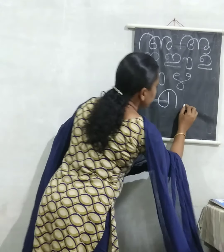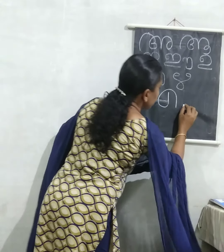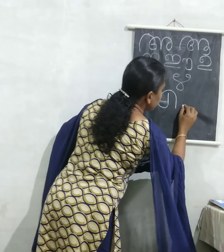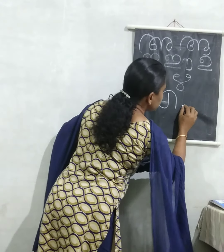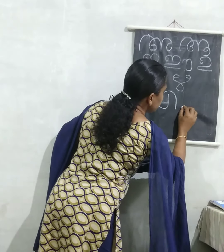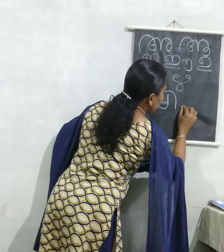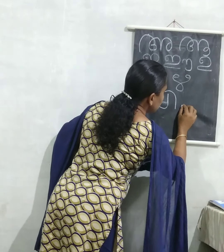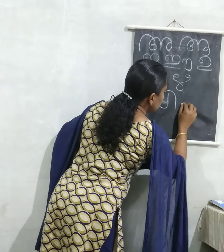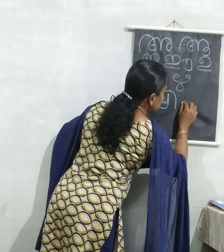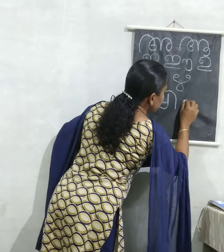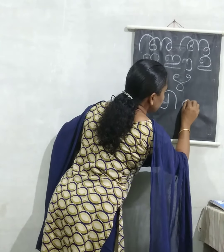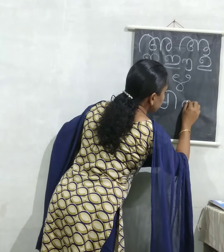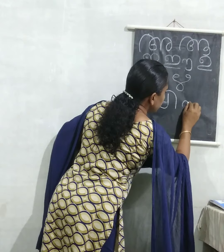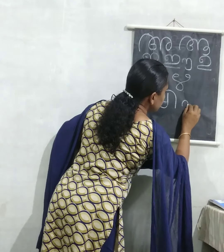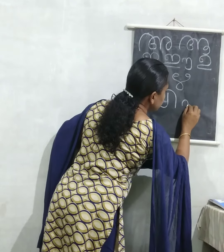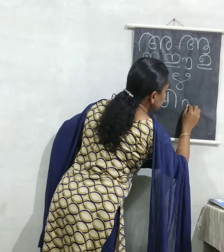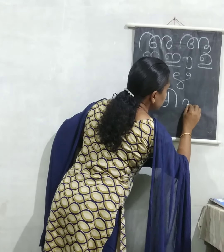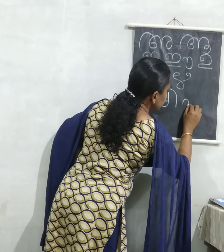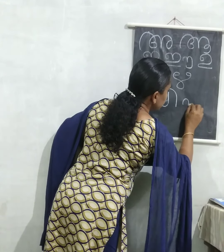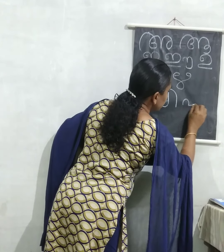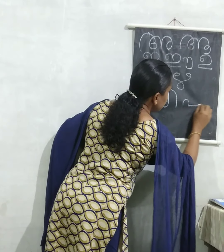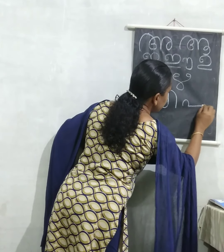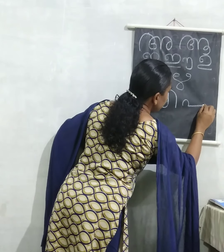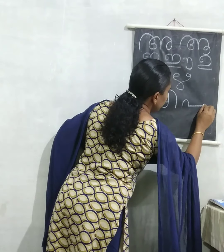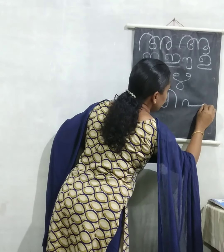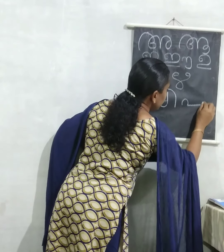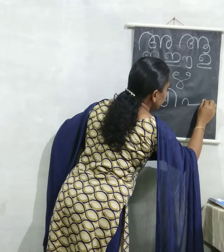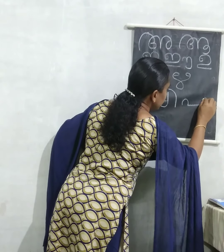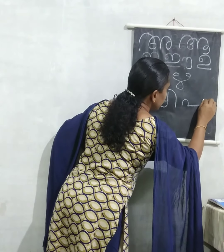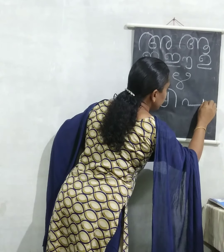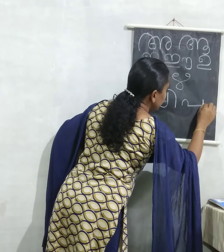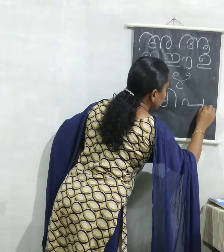എന്നുള്ള അക്ഷരാണ് കേട്ടോ നമ്മൾ ഇന്ന് പഠിക്കുന്നത്. ഏതാണ് എ?